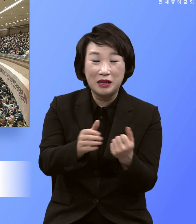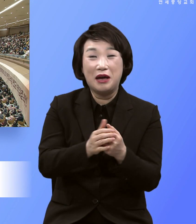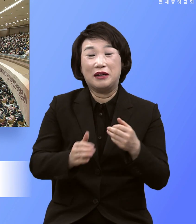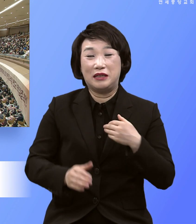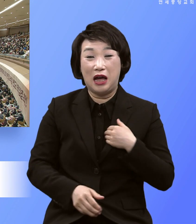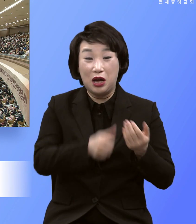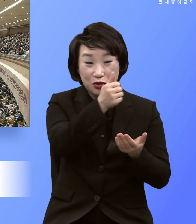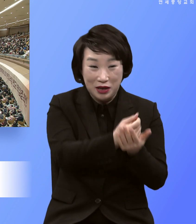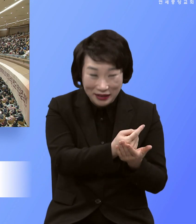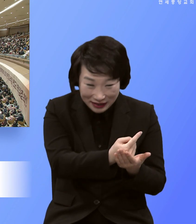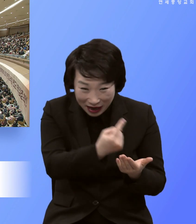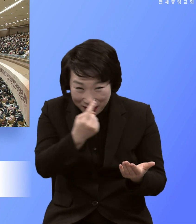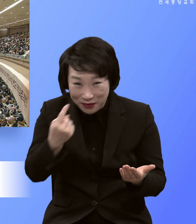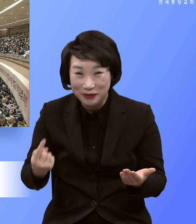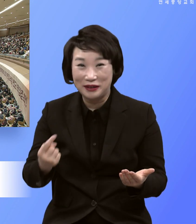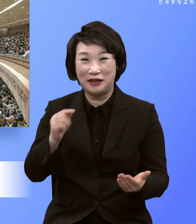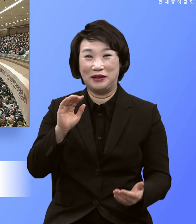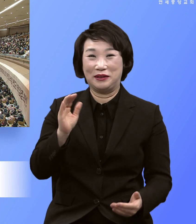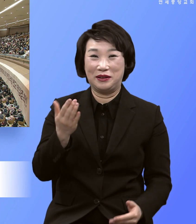내가 죄에서 벗어나고